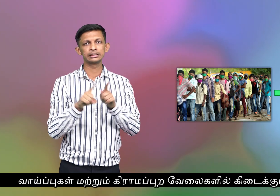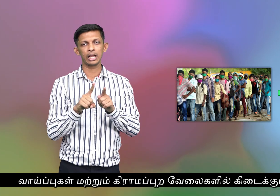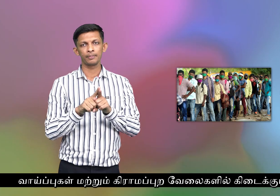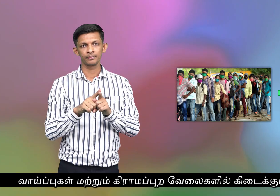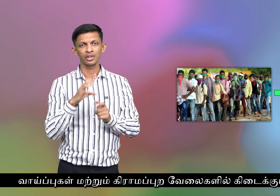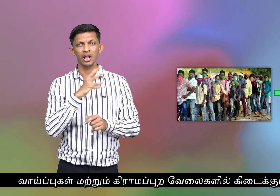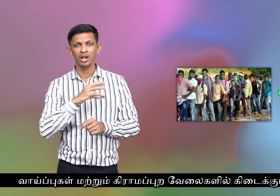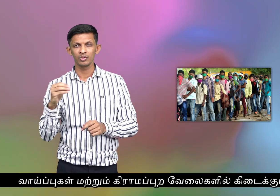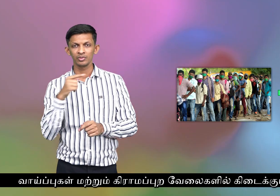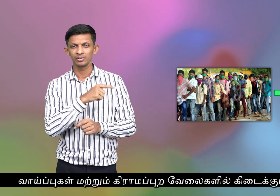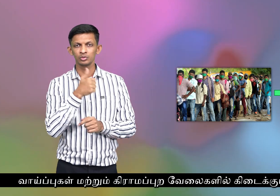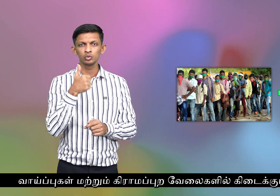போதாது.